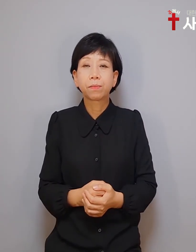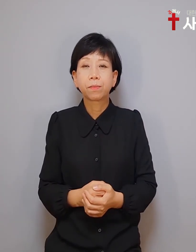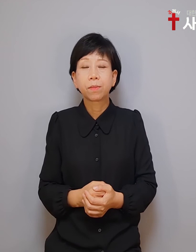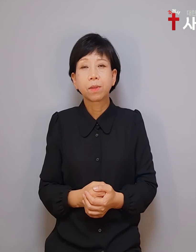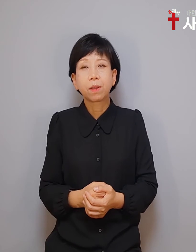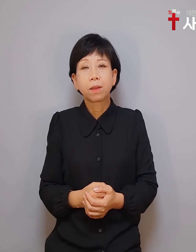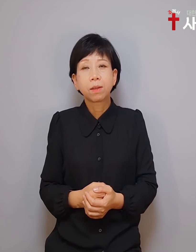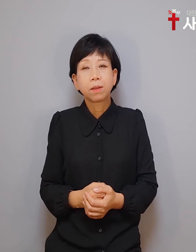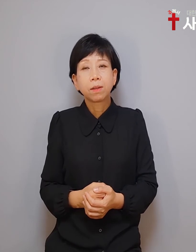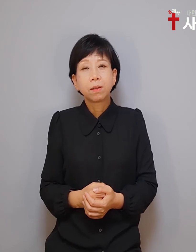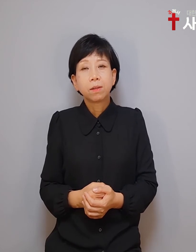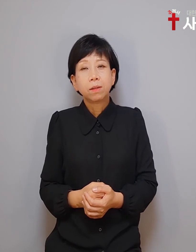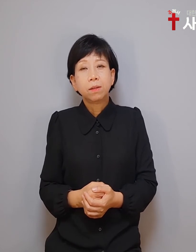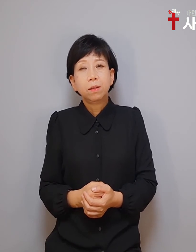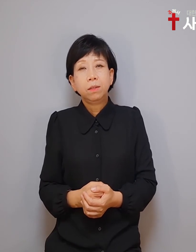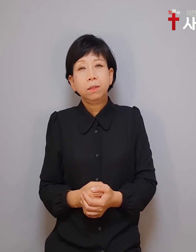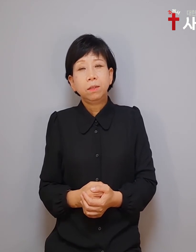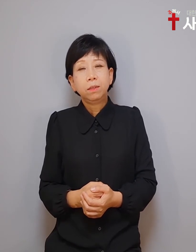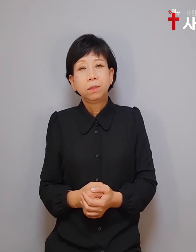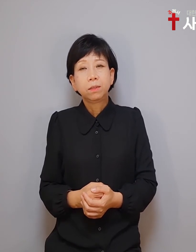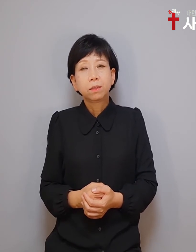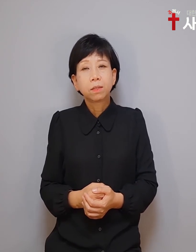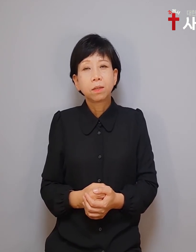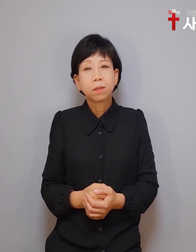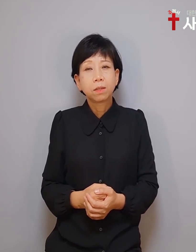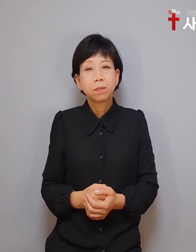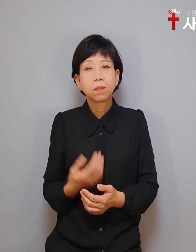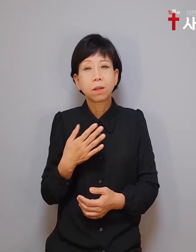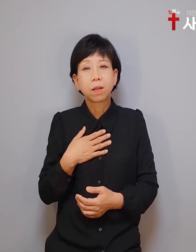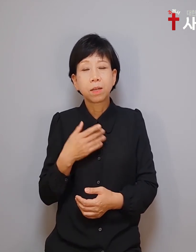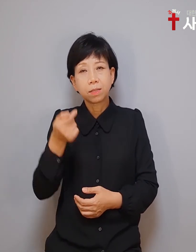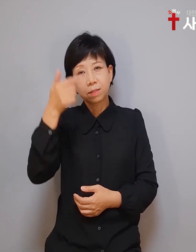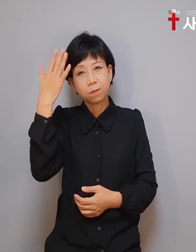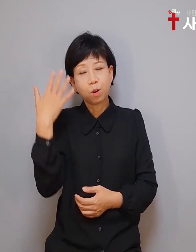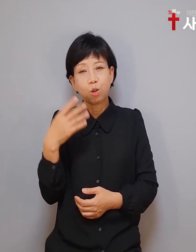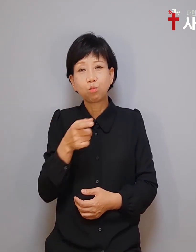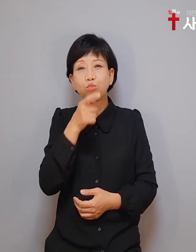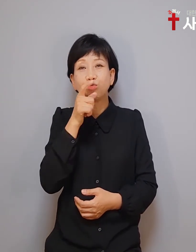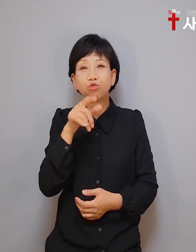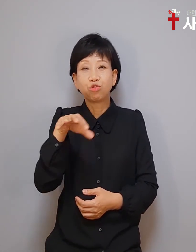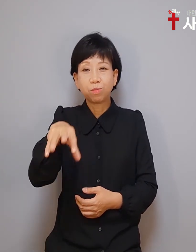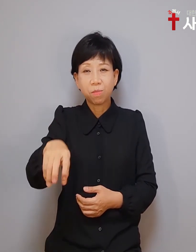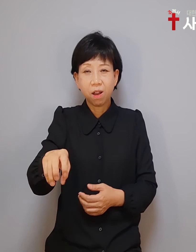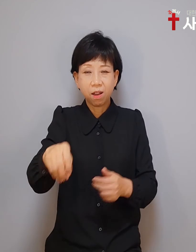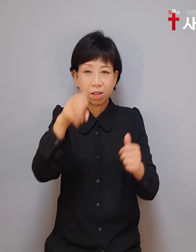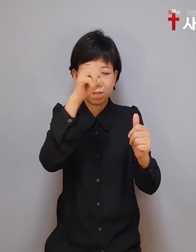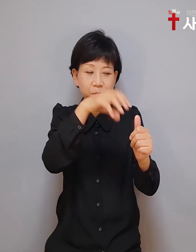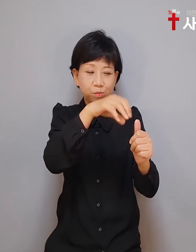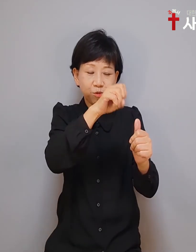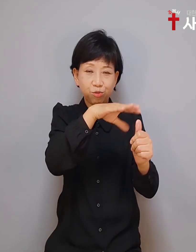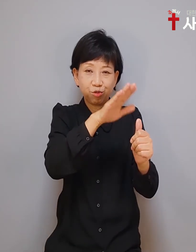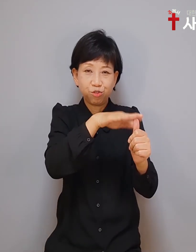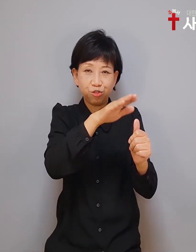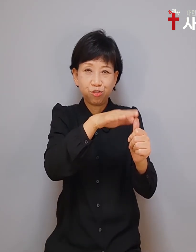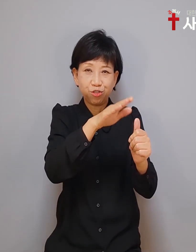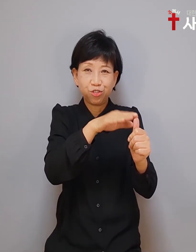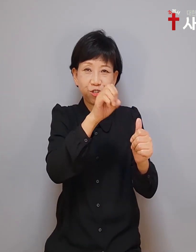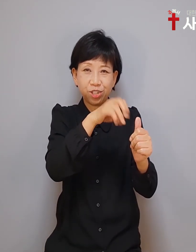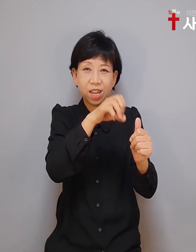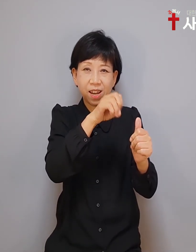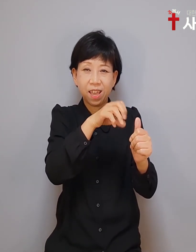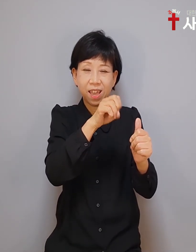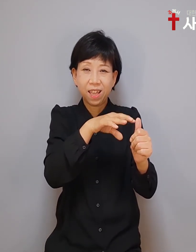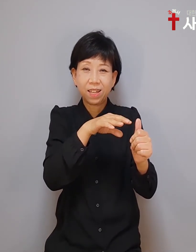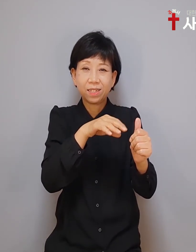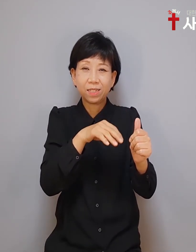언제부턴가 저도 이제 이 세례를 드릴 때 물을 좀 흥건하게 적셔서 이렇게 좀 물 세례를 드립니다. 물이 막